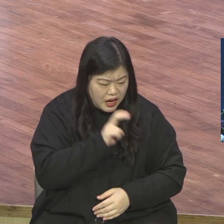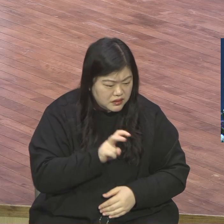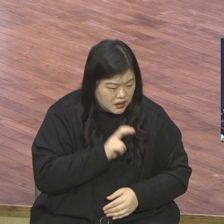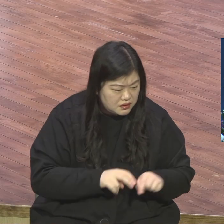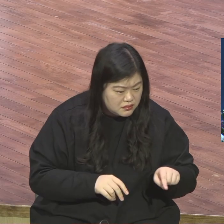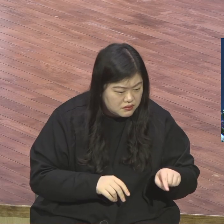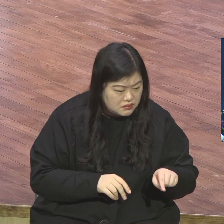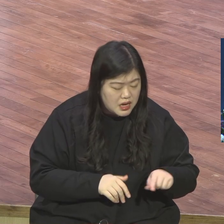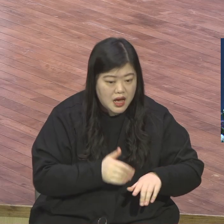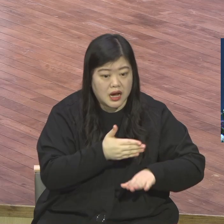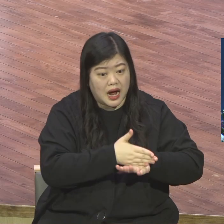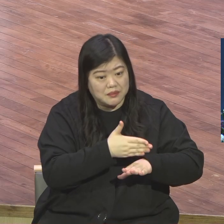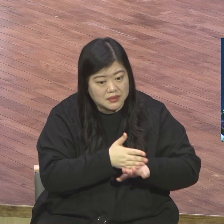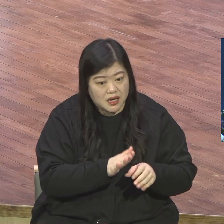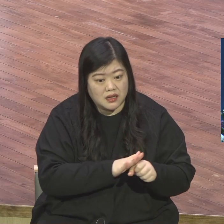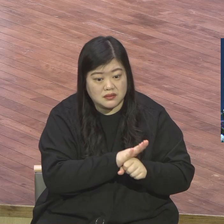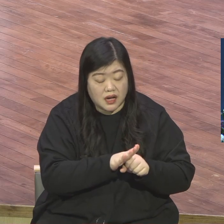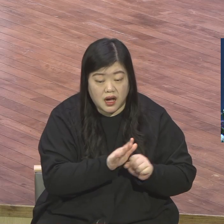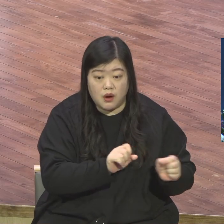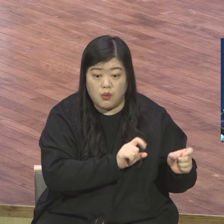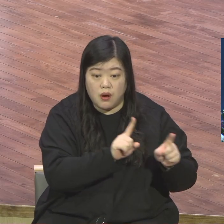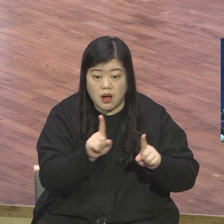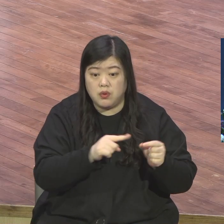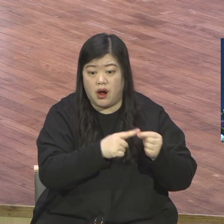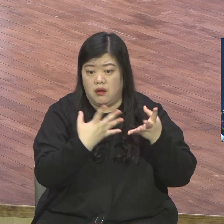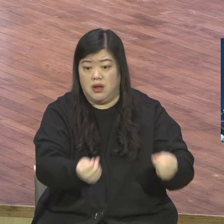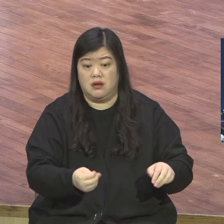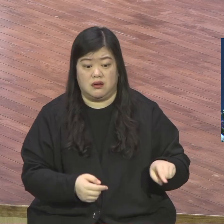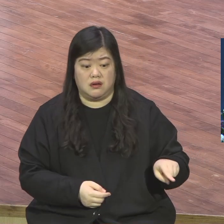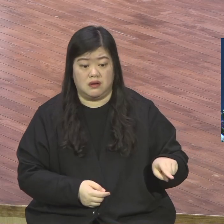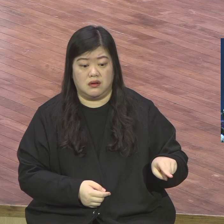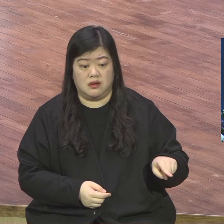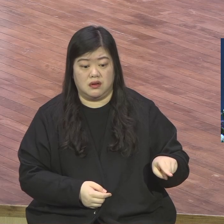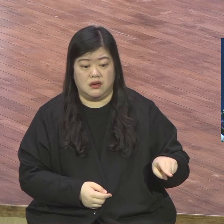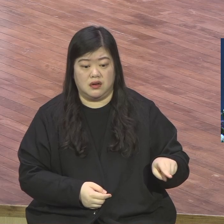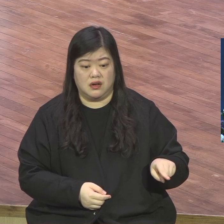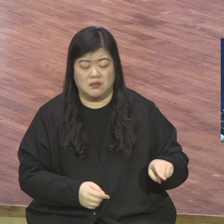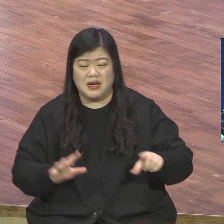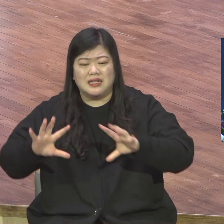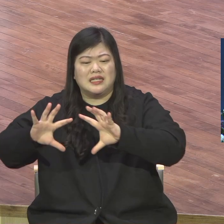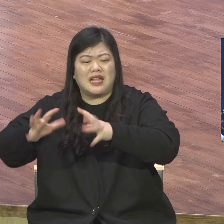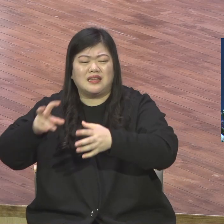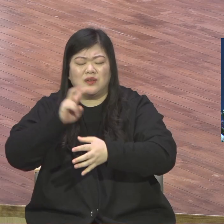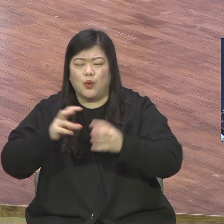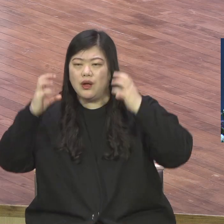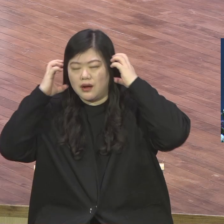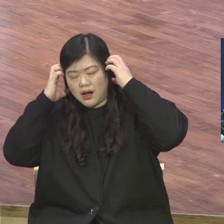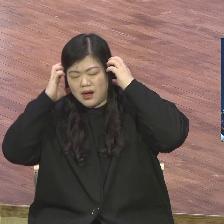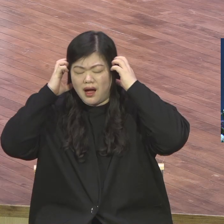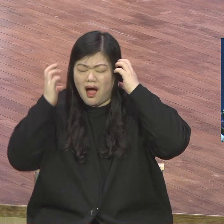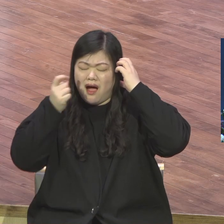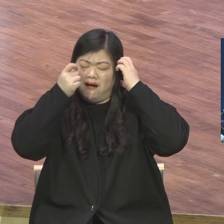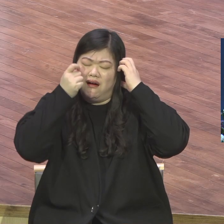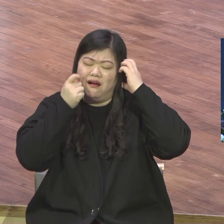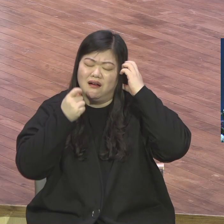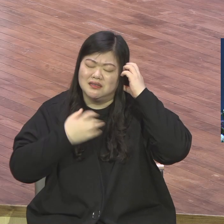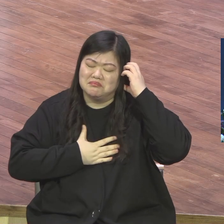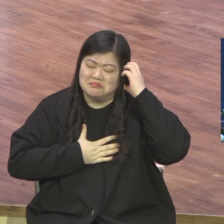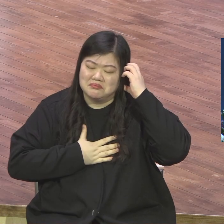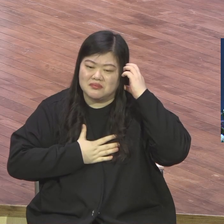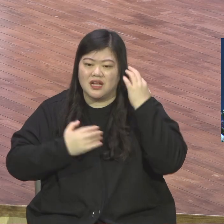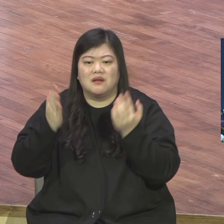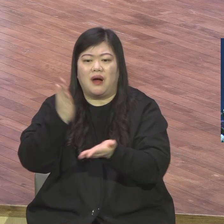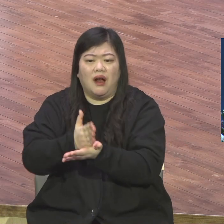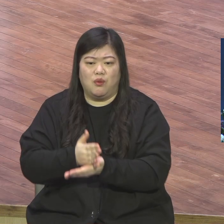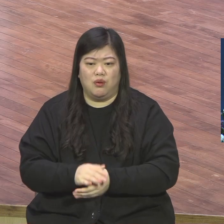영혼이 찬양하고 하면 살리는 노래란 말이에요. 같은 노래라도 찬양을 내 영혼이